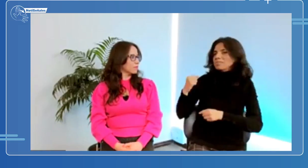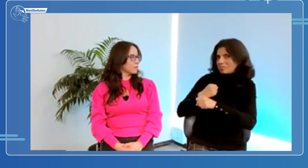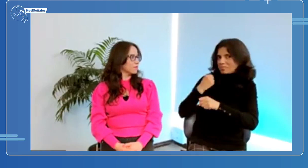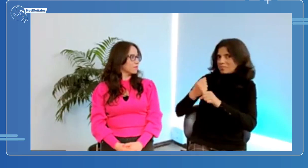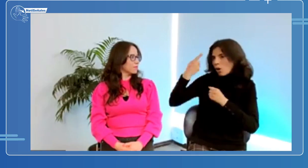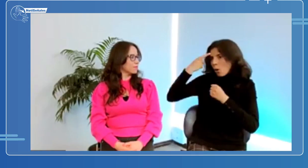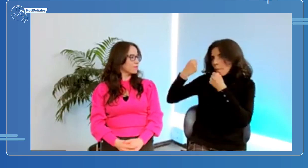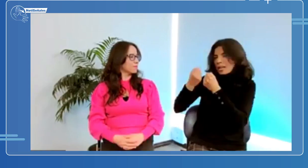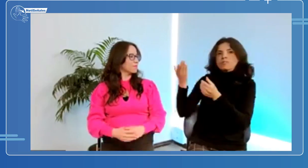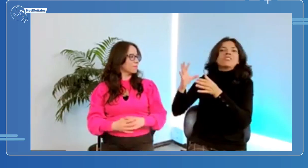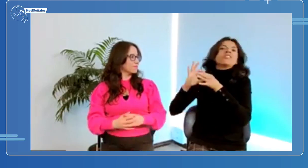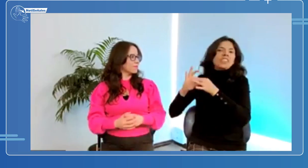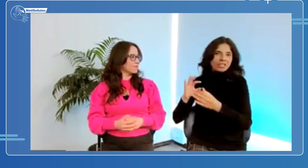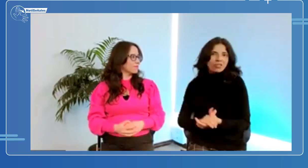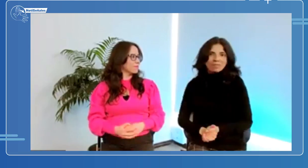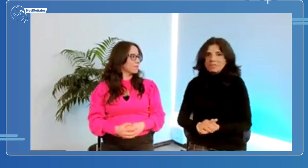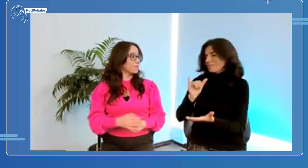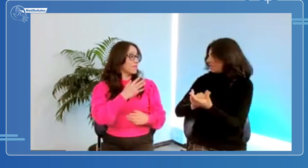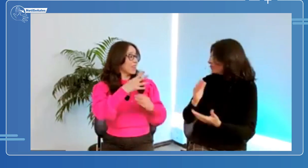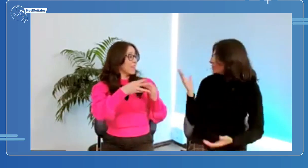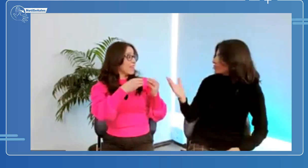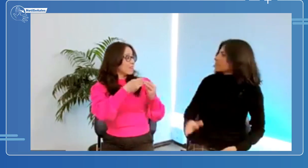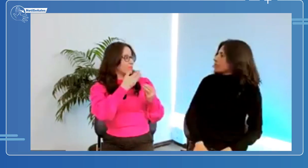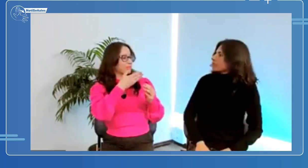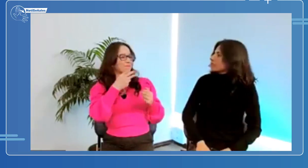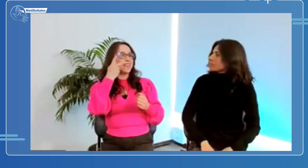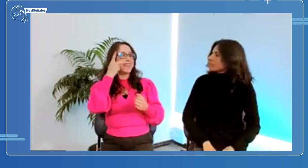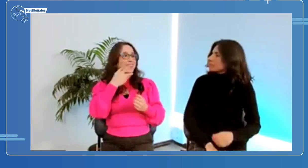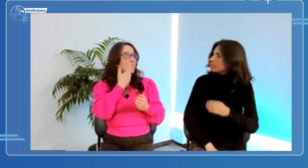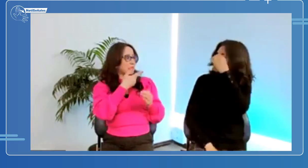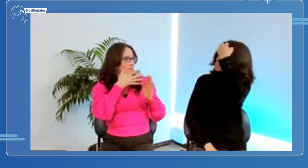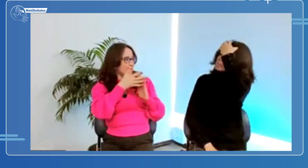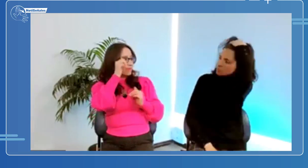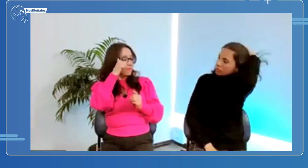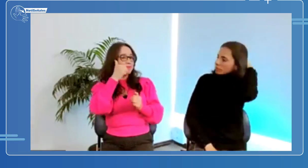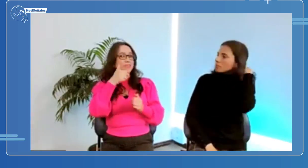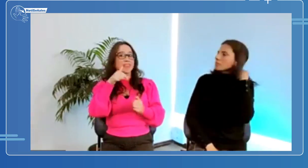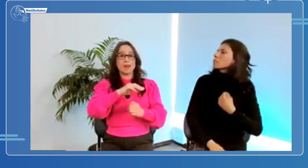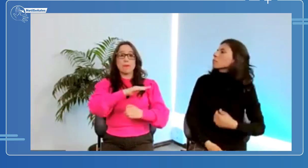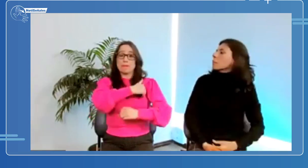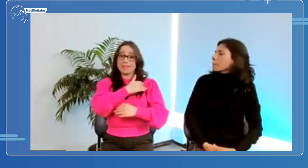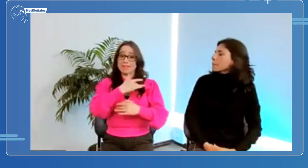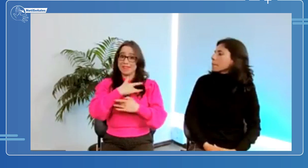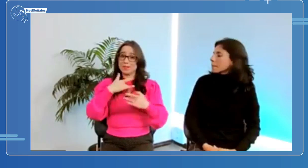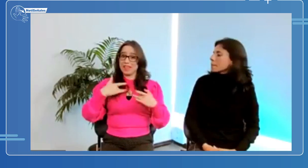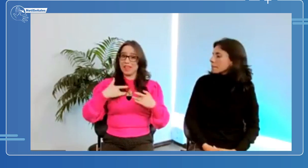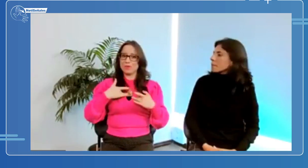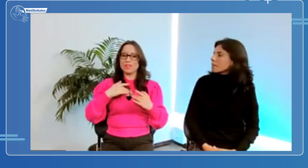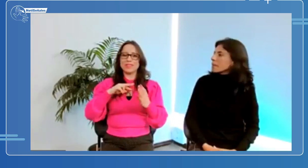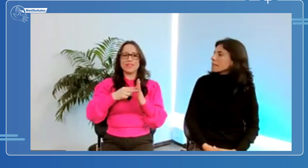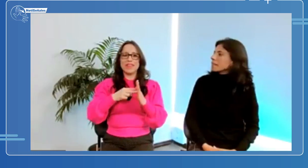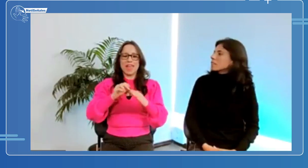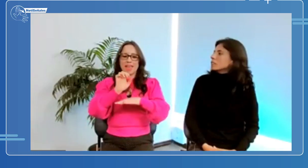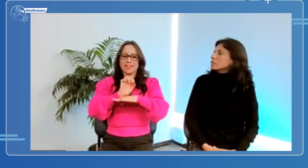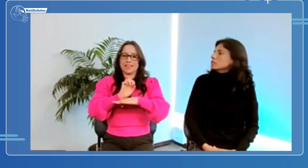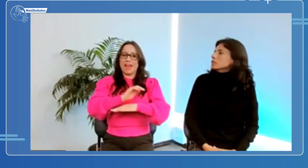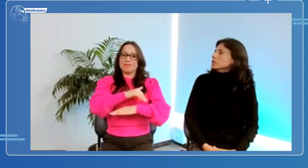entregaron. Un trabajo que en realidad estamos muy contentos que se hizo en este tiempo. Y además, tengo